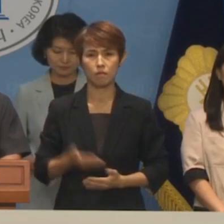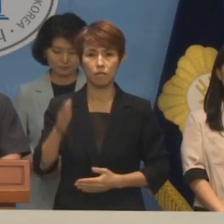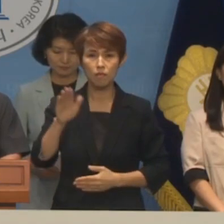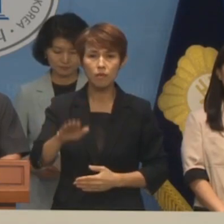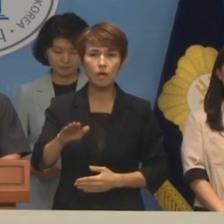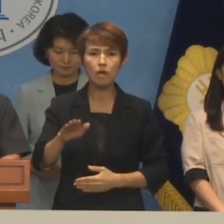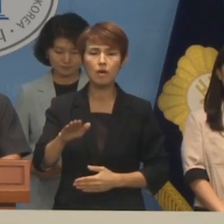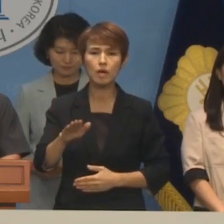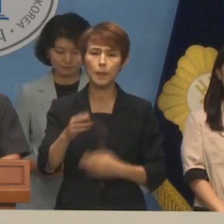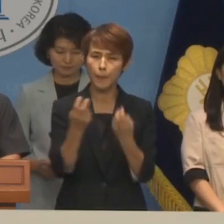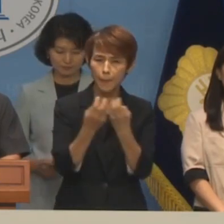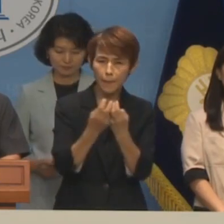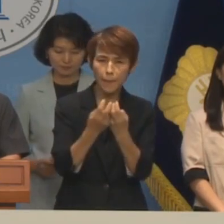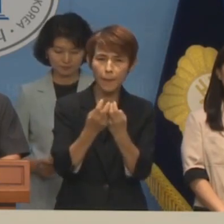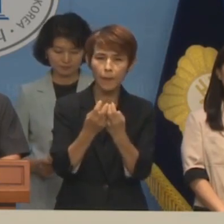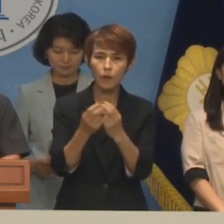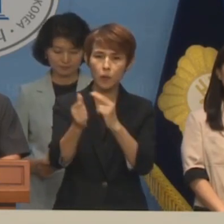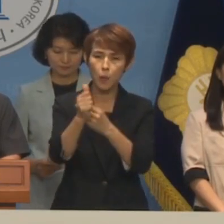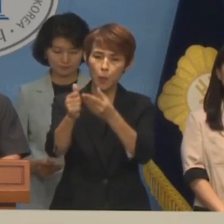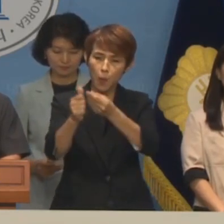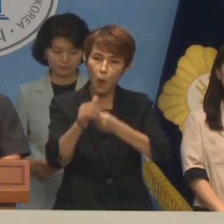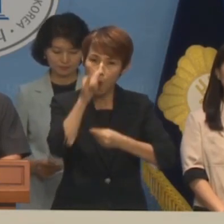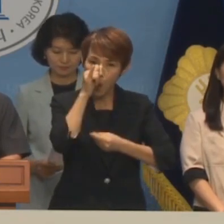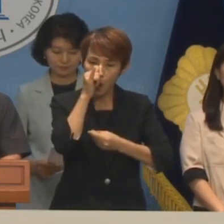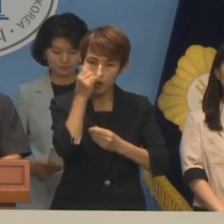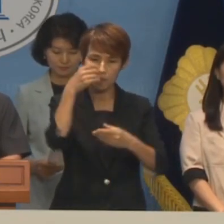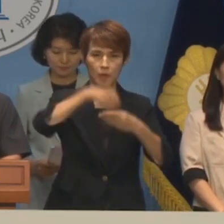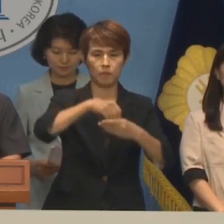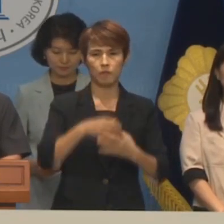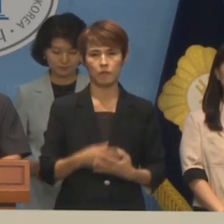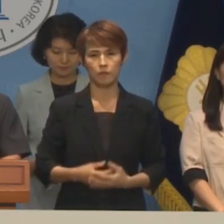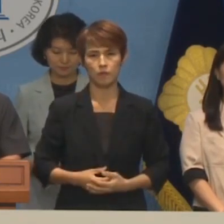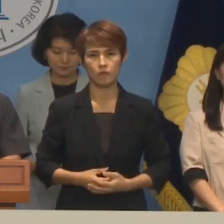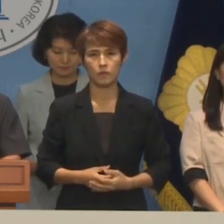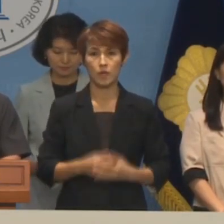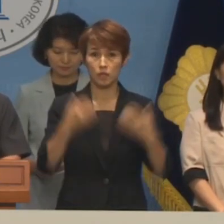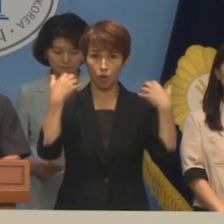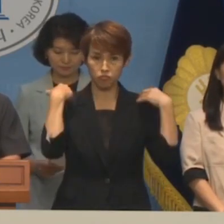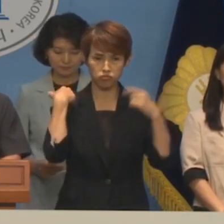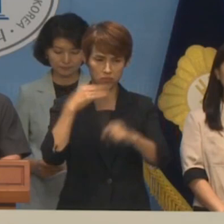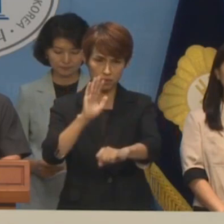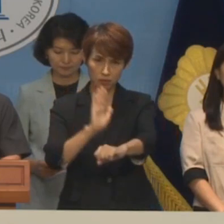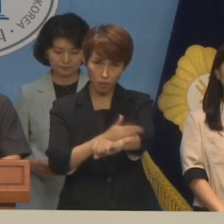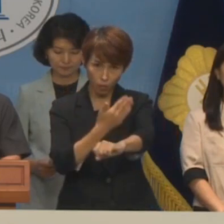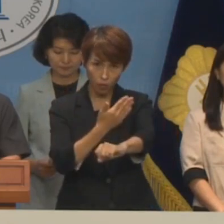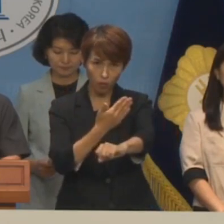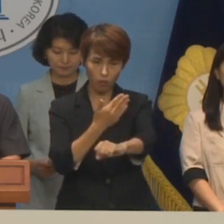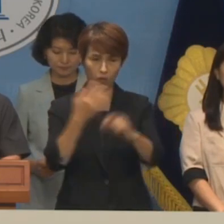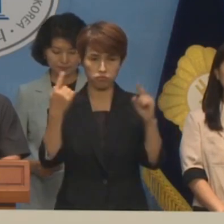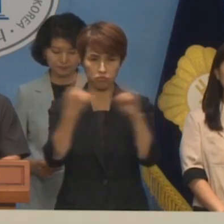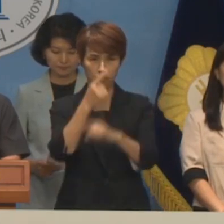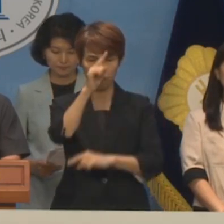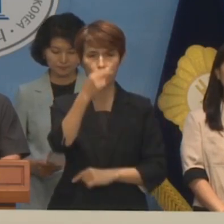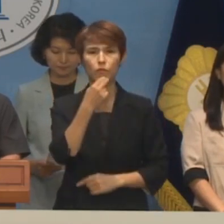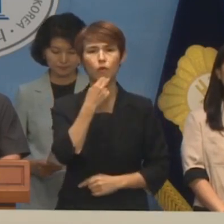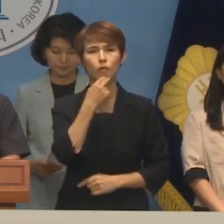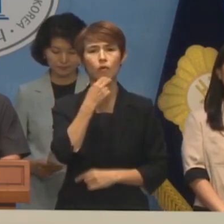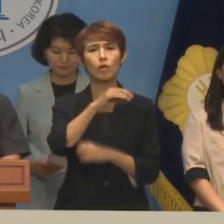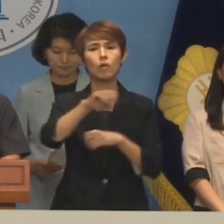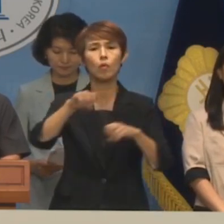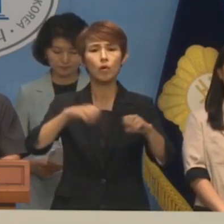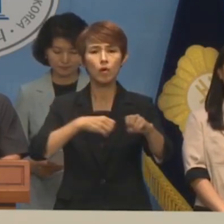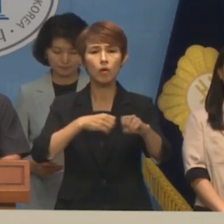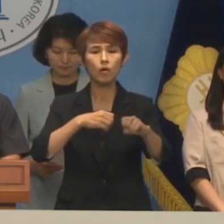편법적으로 교원 확보율에 포함시켜 왔다. 현 정부는 이러한 잘못을 시정하기는커녕 오히려